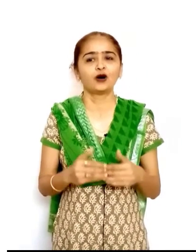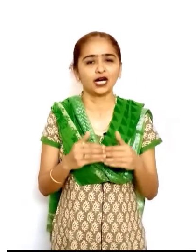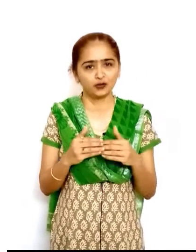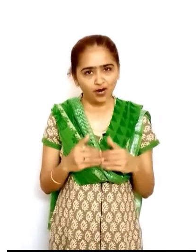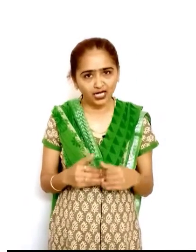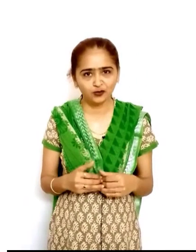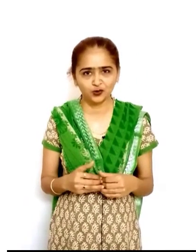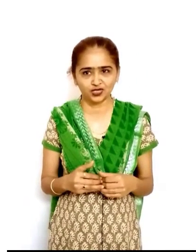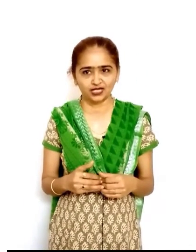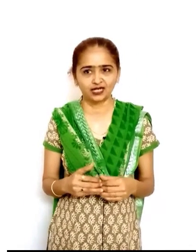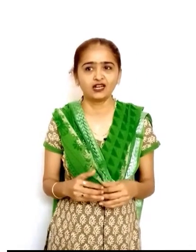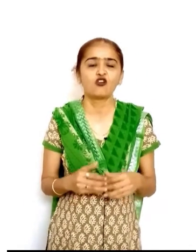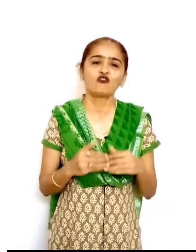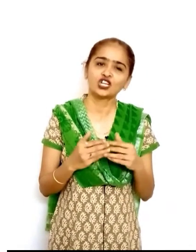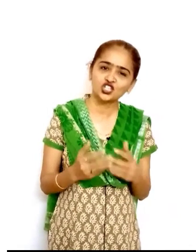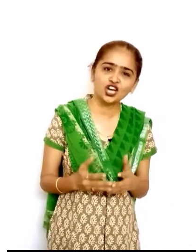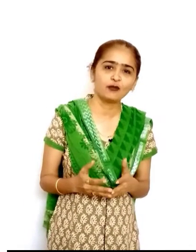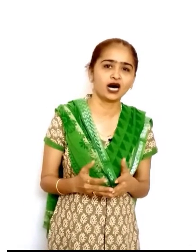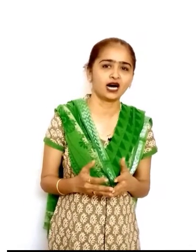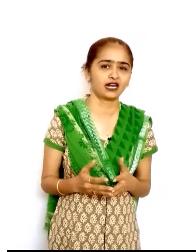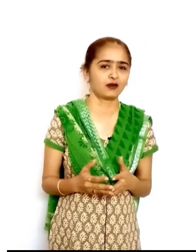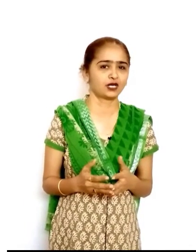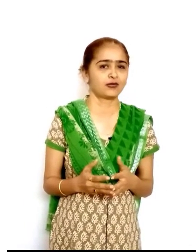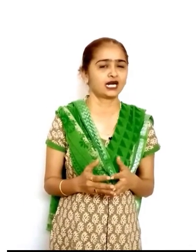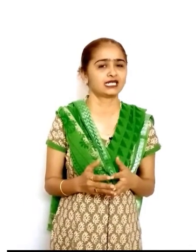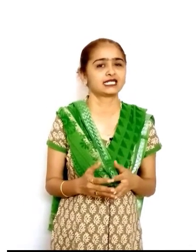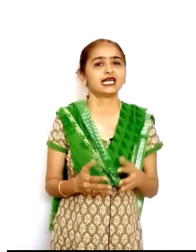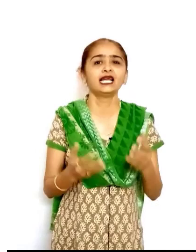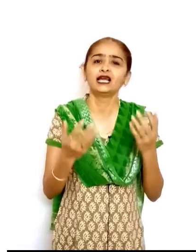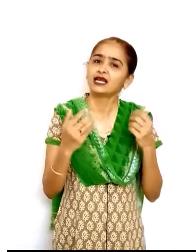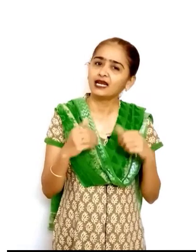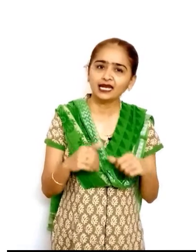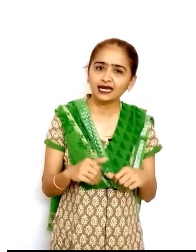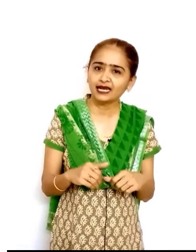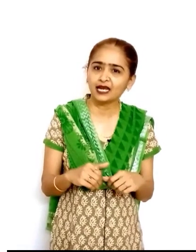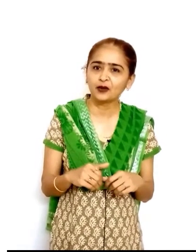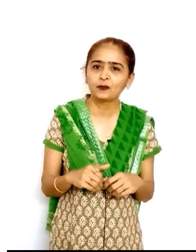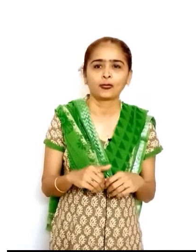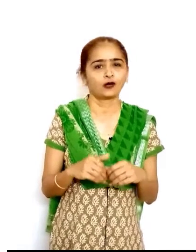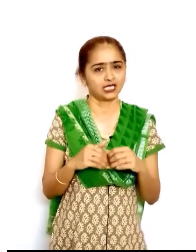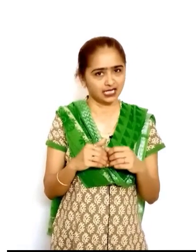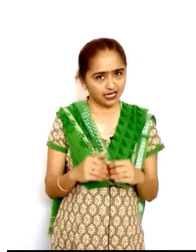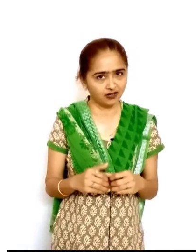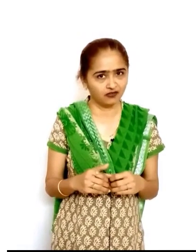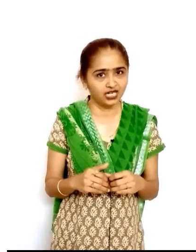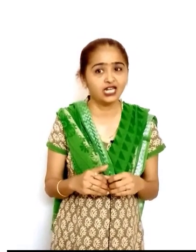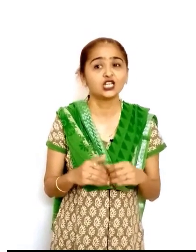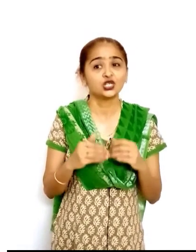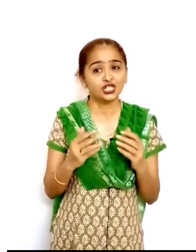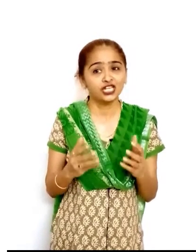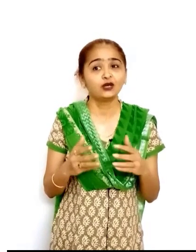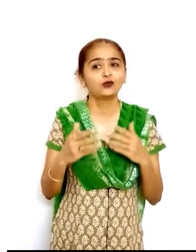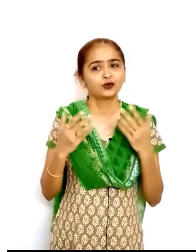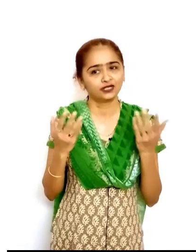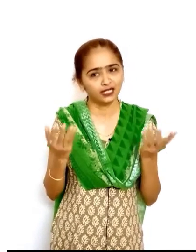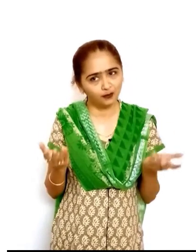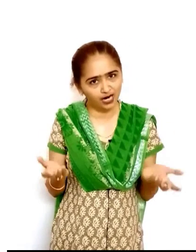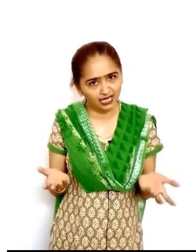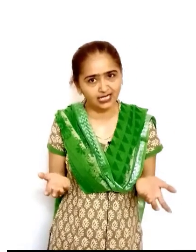हमारी पाठ्यपुस्तक वर्षा बहार नामक पाठ से ली गई हैं और इसके कवि श्री मुकुटधर पांडे